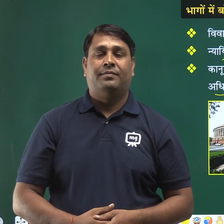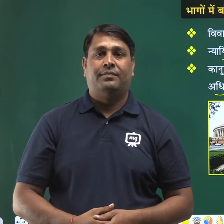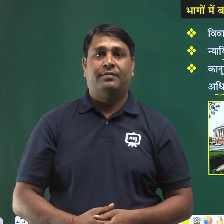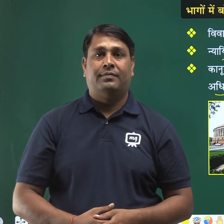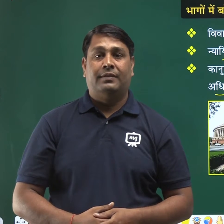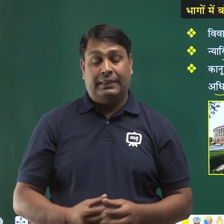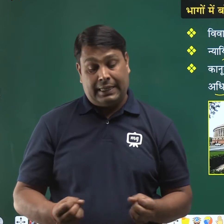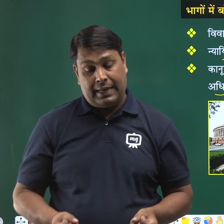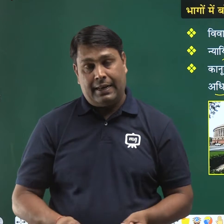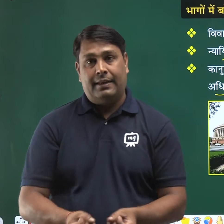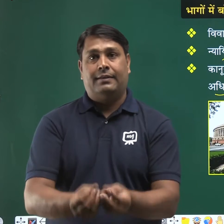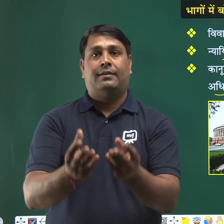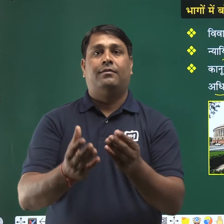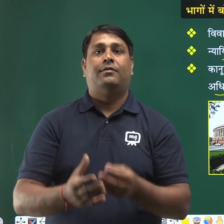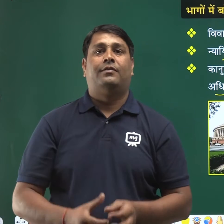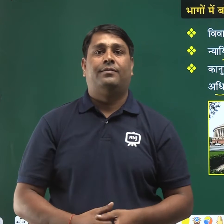क्रियान्वित करना।